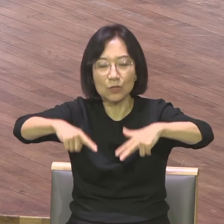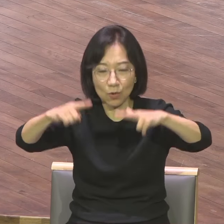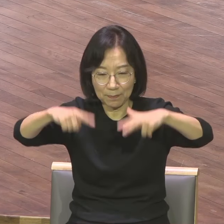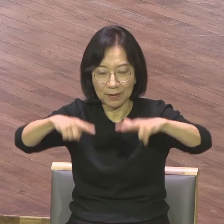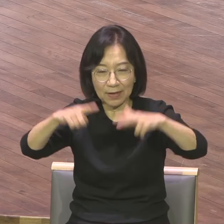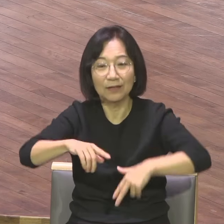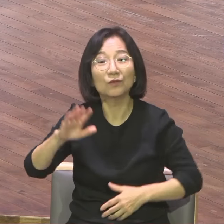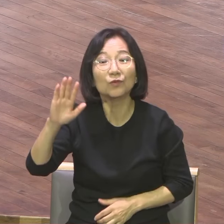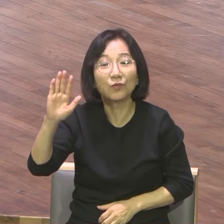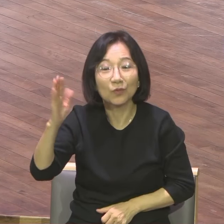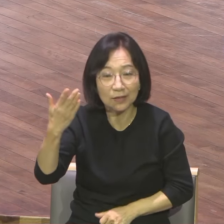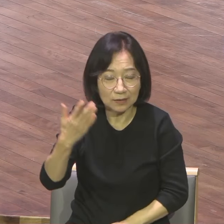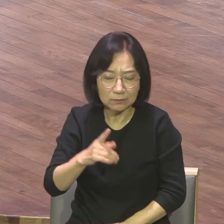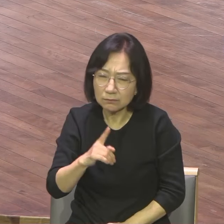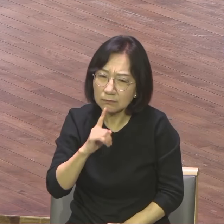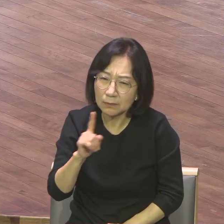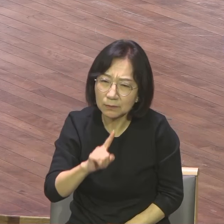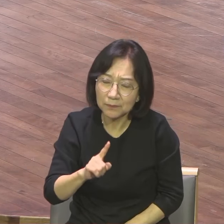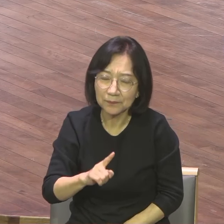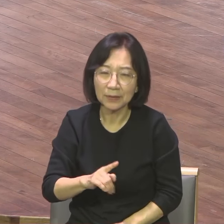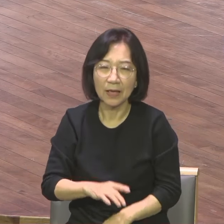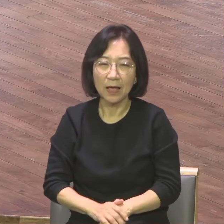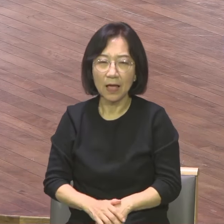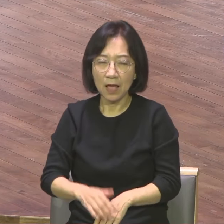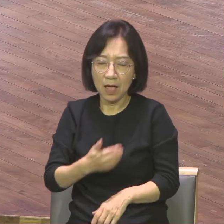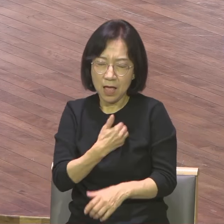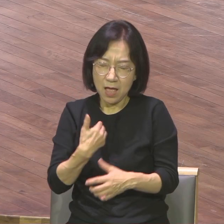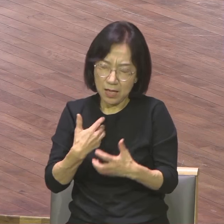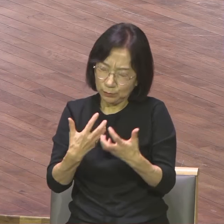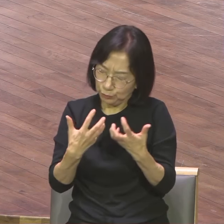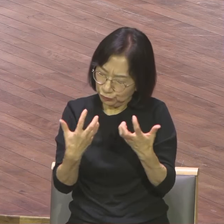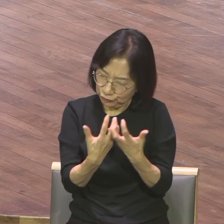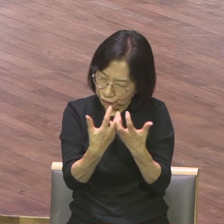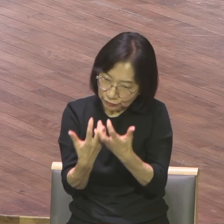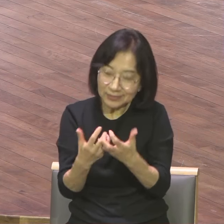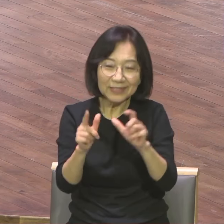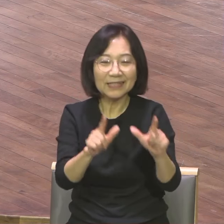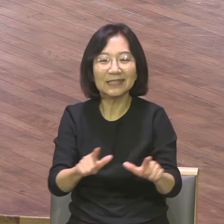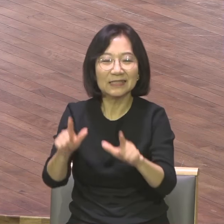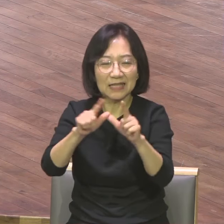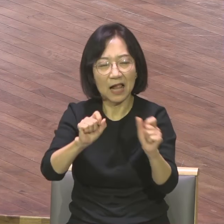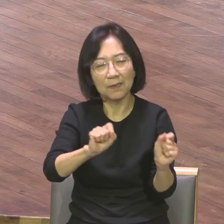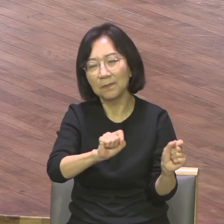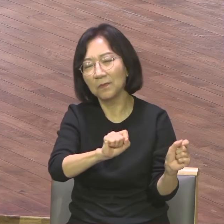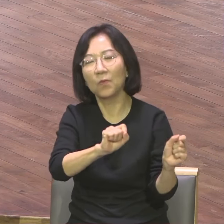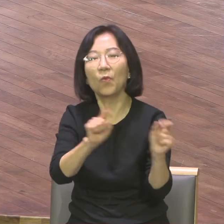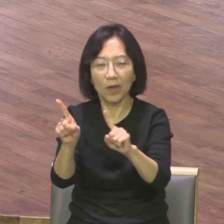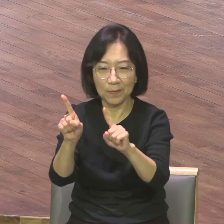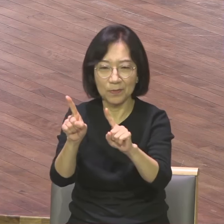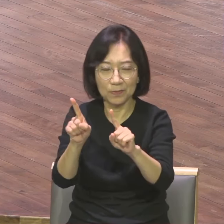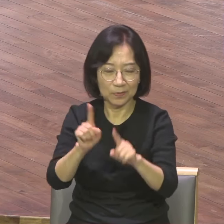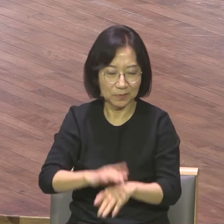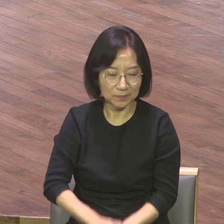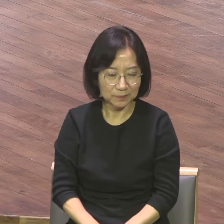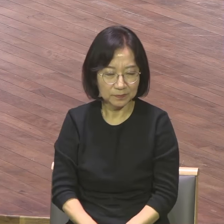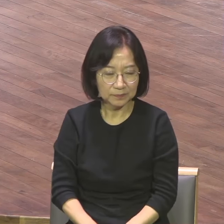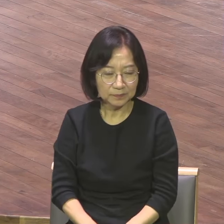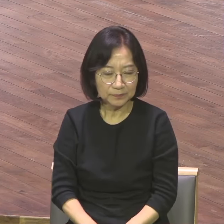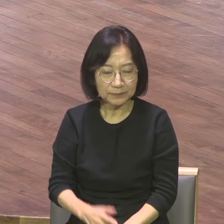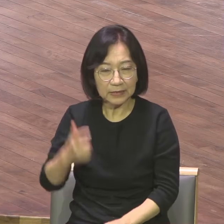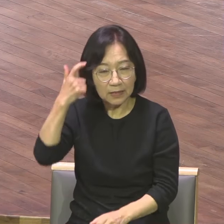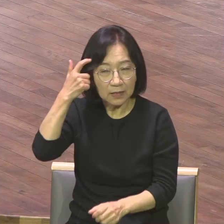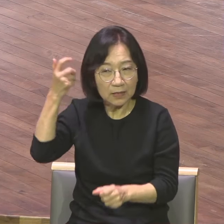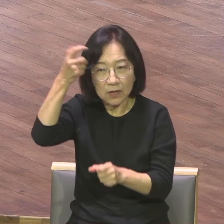풍성한이 무슨 말입니까? 풍성한 삶의 회복을 말합니다. 풍성한 삶의 회복, 영적